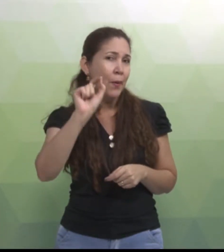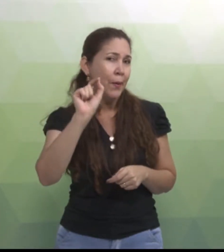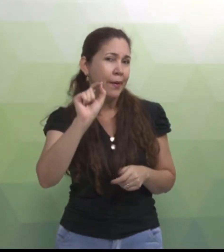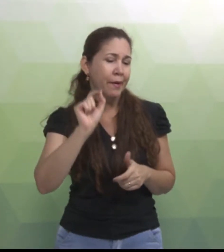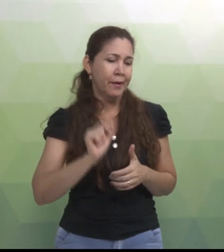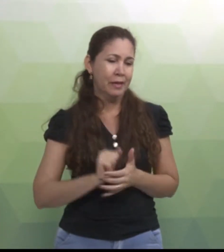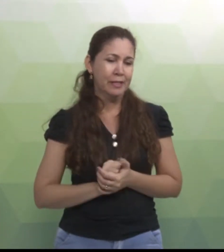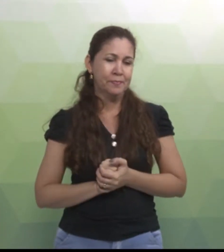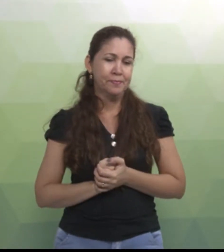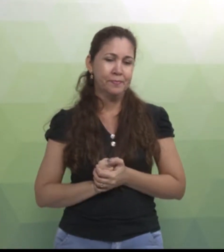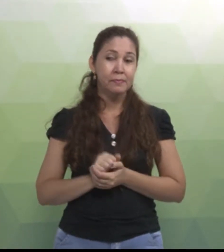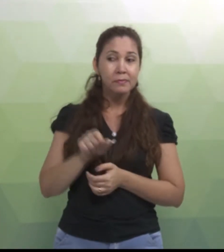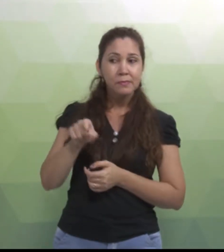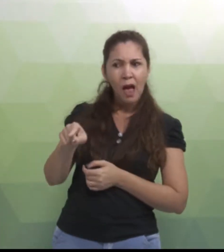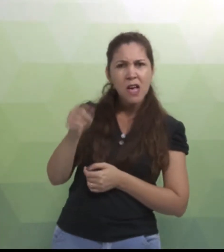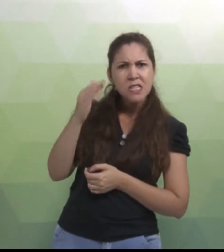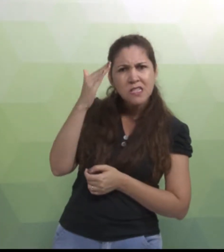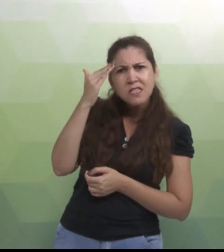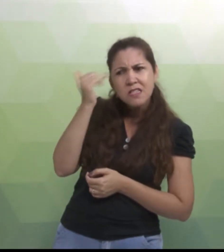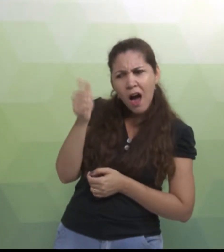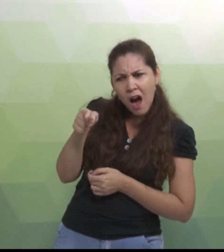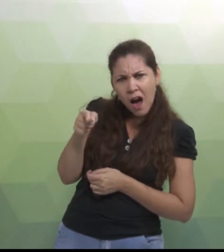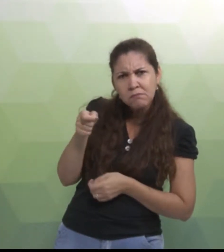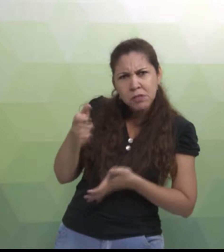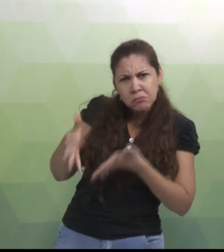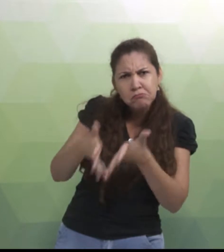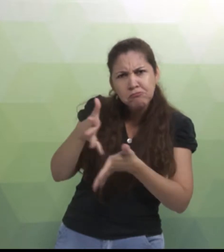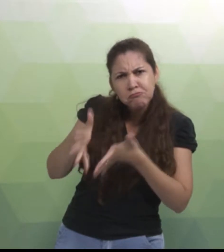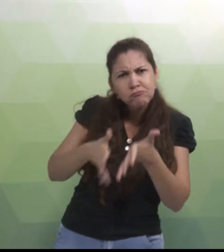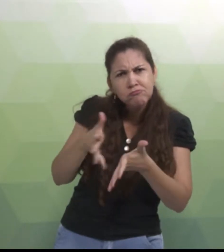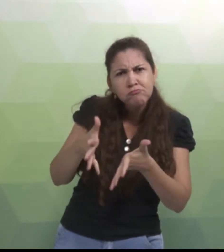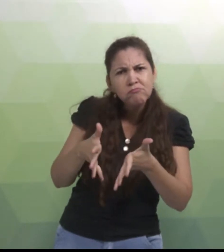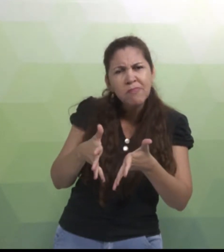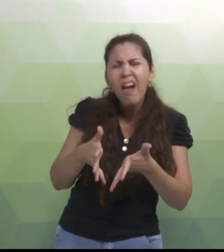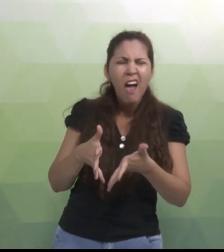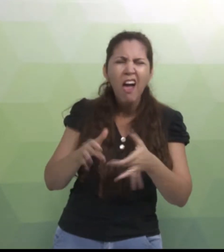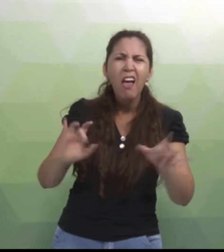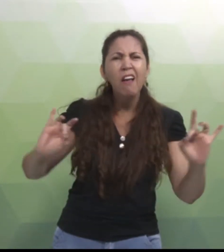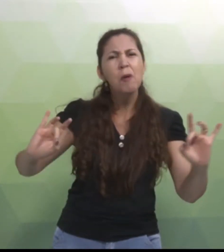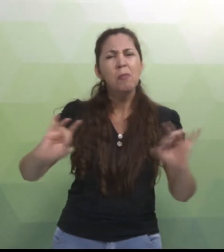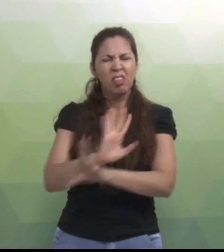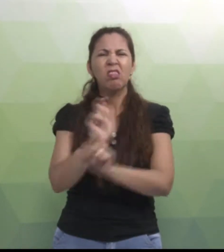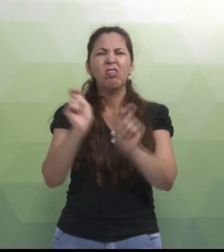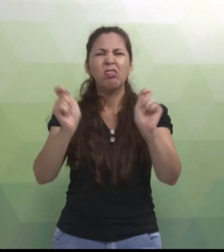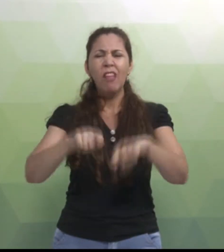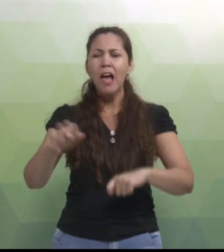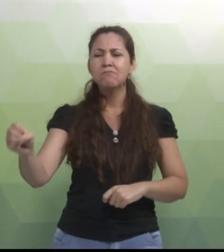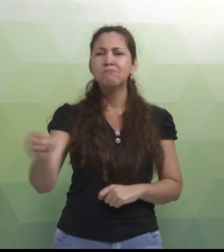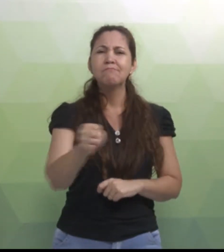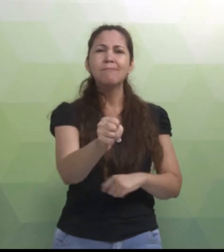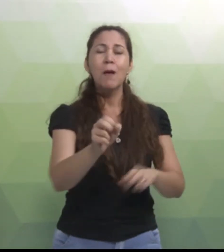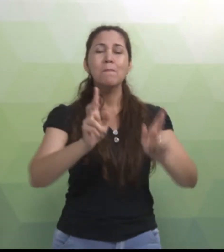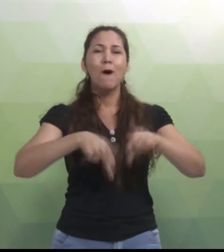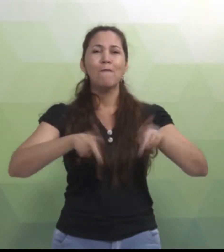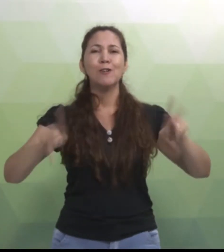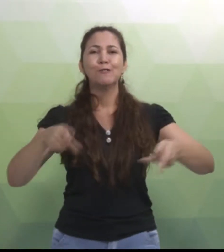se a pessoa sabe língua de sinais, ele já está pronto, ele pode ser professor de Libras. Isso é um